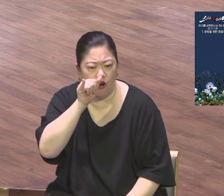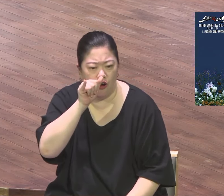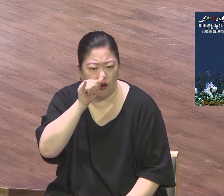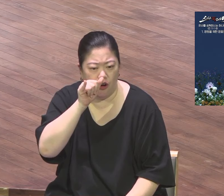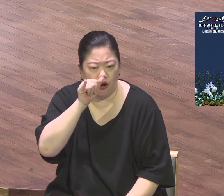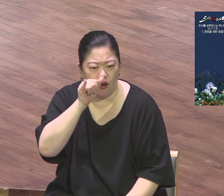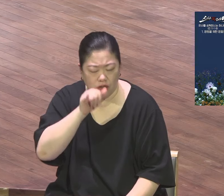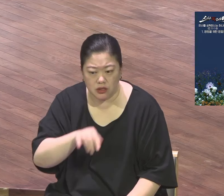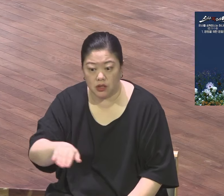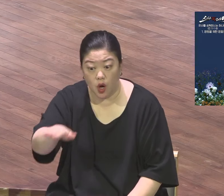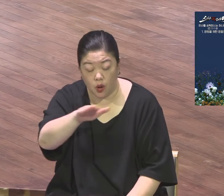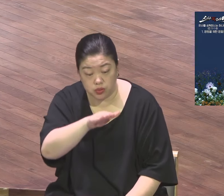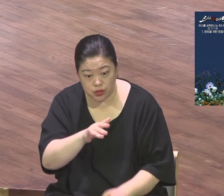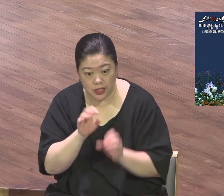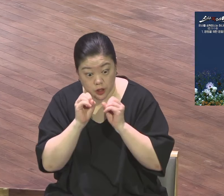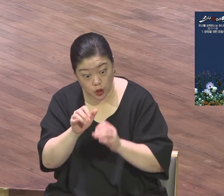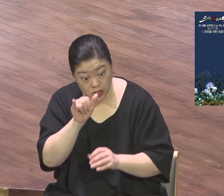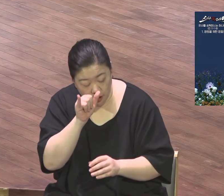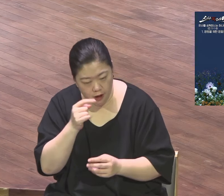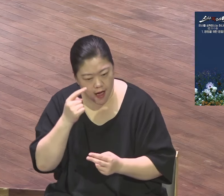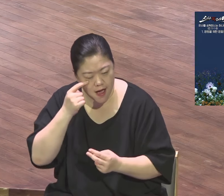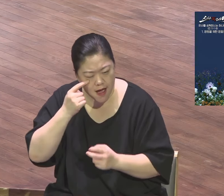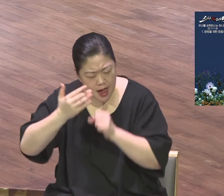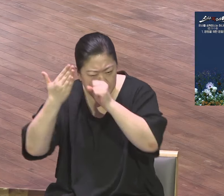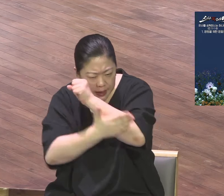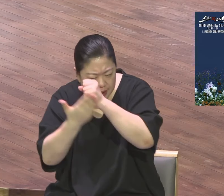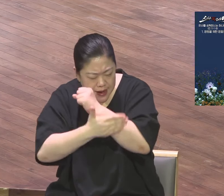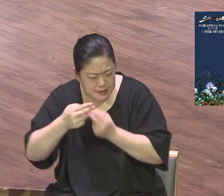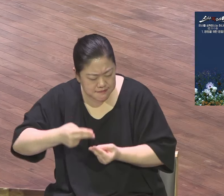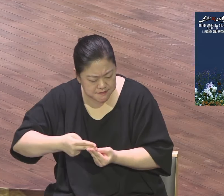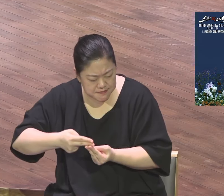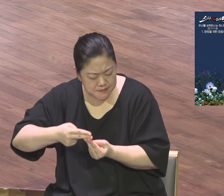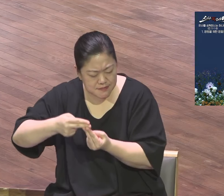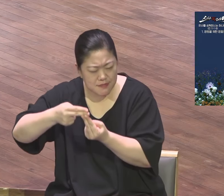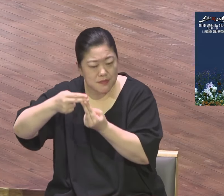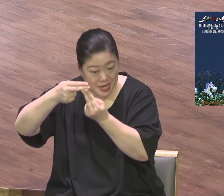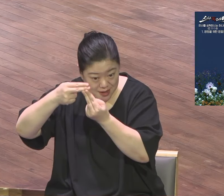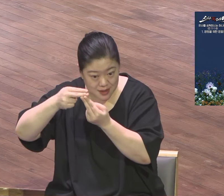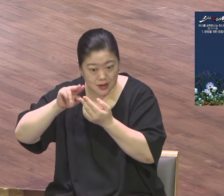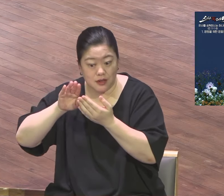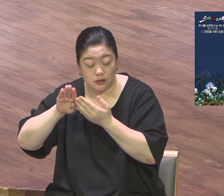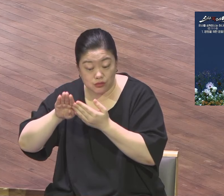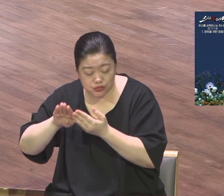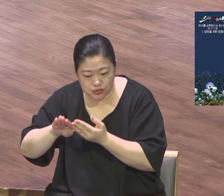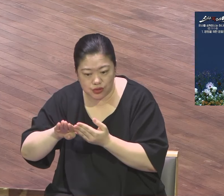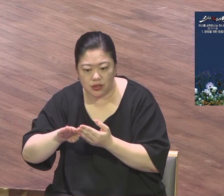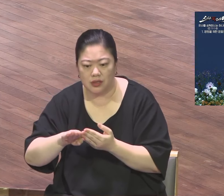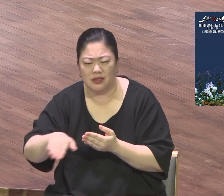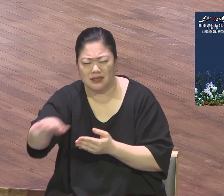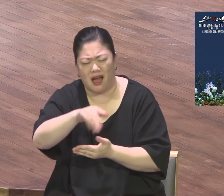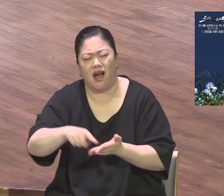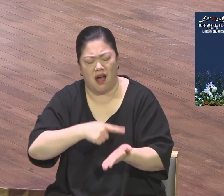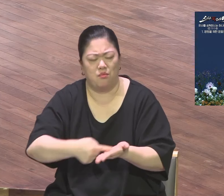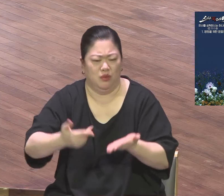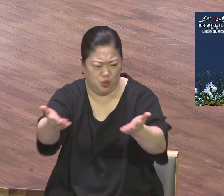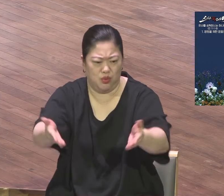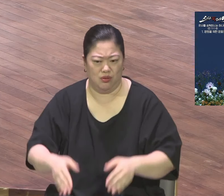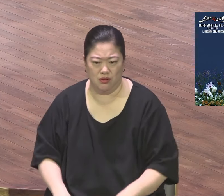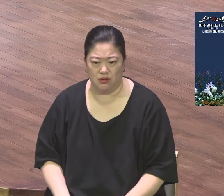저는 체험하거든요. 내가 아무 동기 없이 여러분처럼 병신도 때, 집사 때, 청년